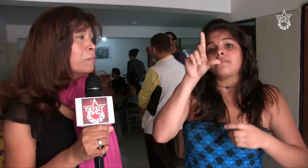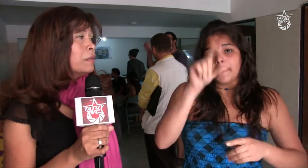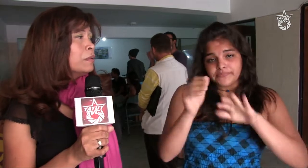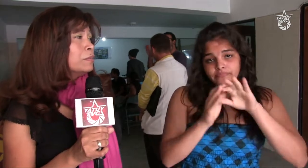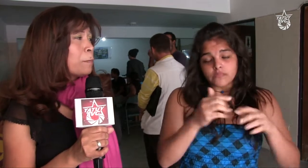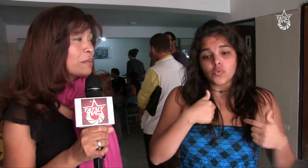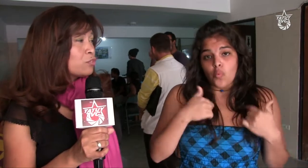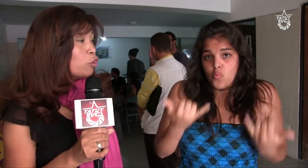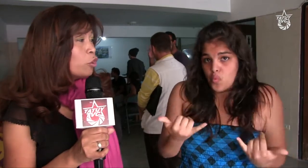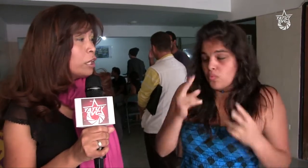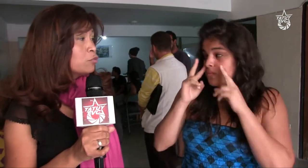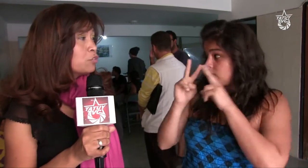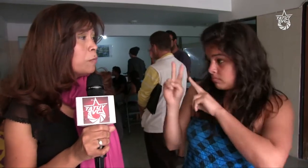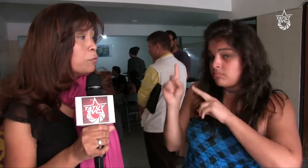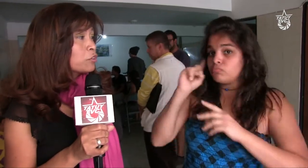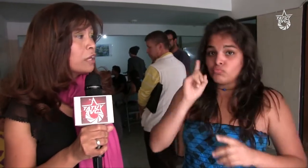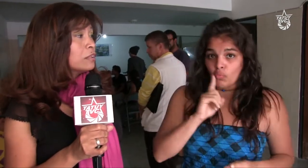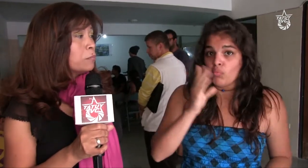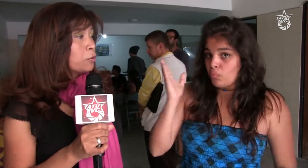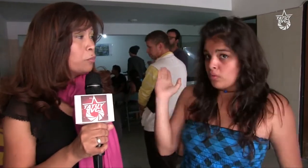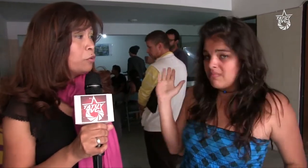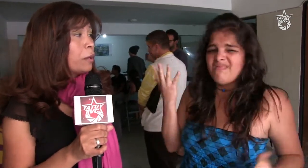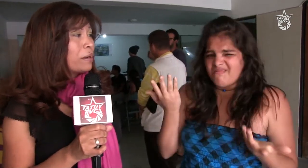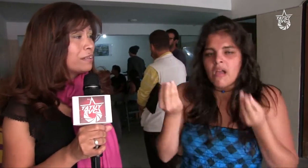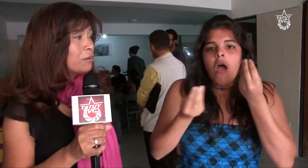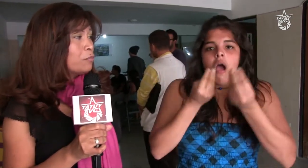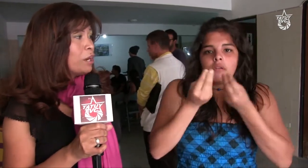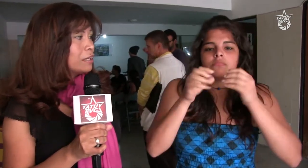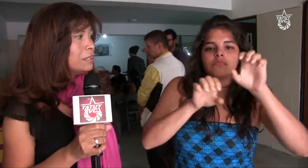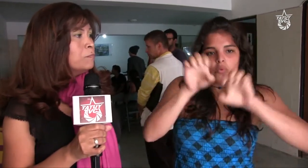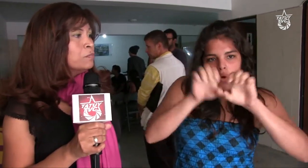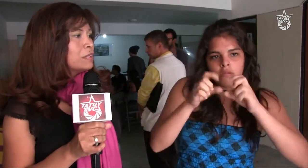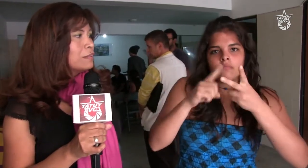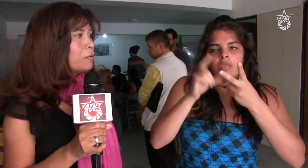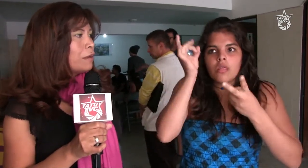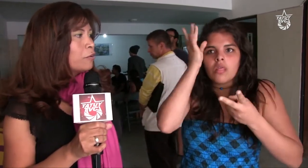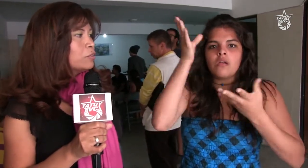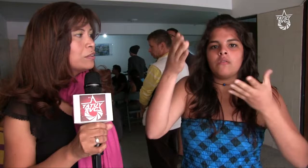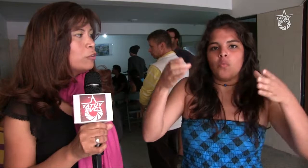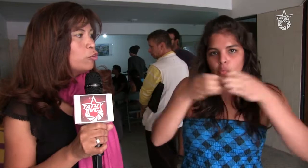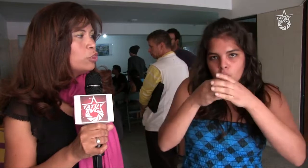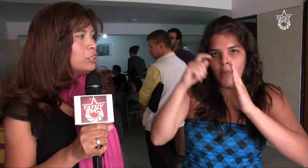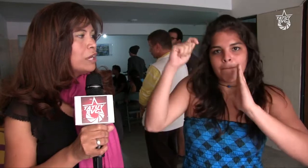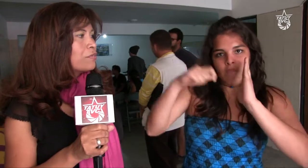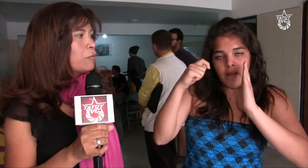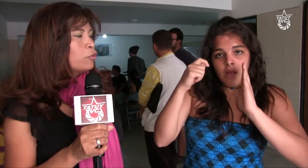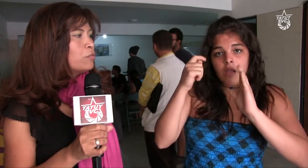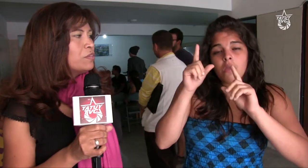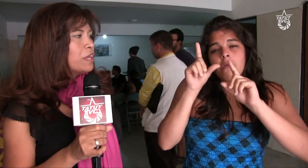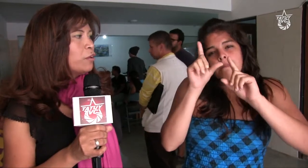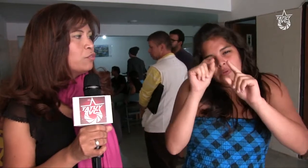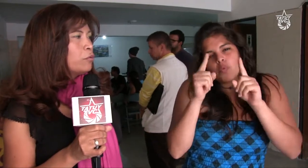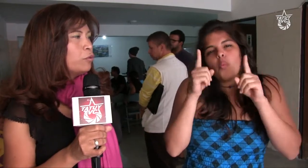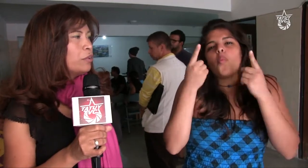depresión. Entonces es importante, por lo menos en la parte que vimos aquí, que se hablaron de tecnología, se habló de video, se habló de